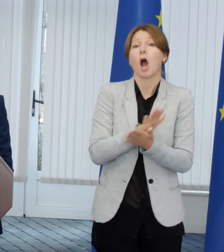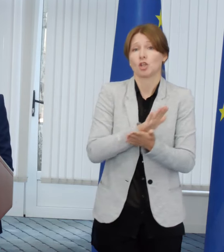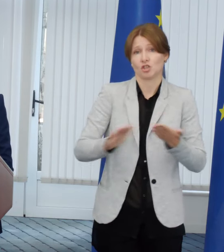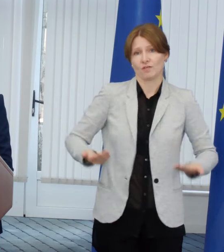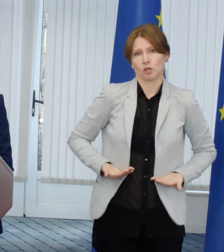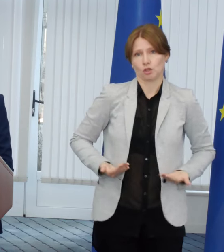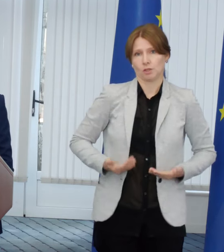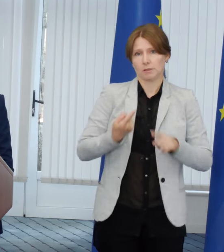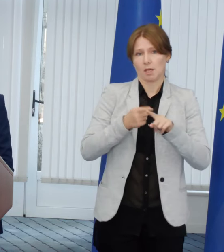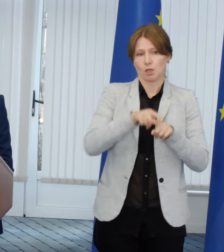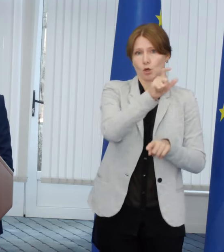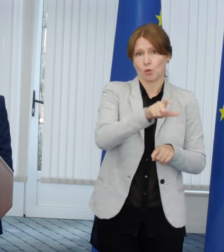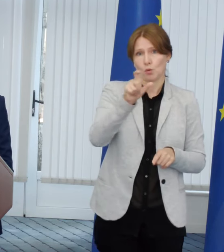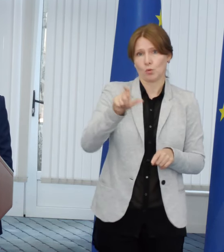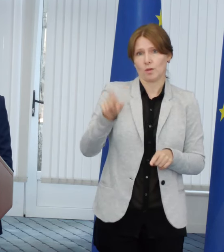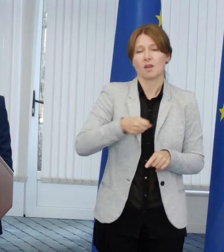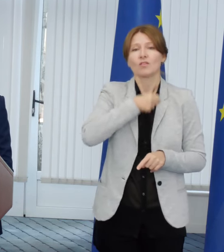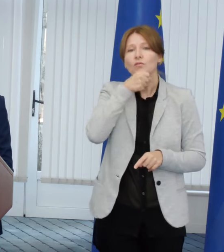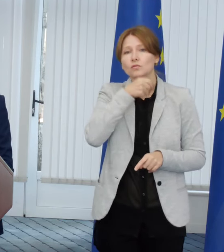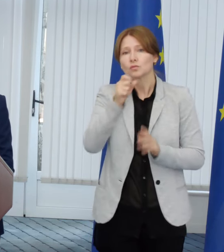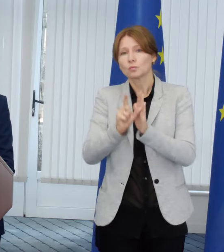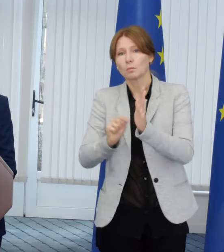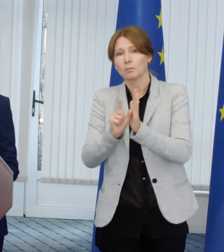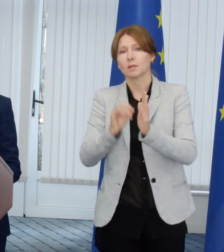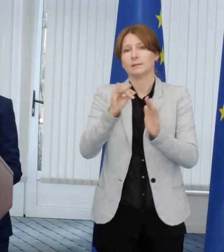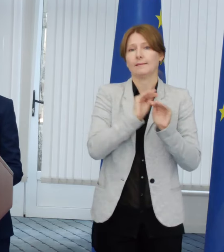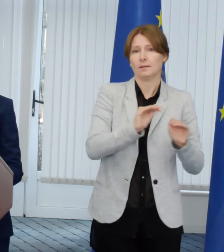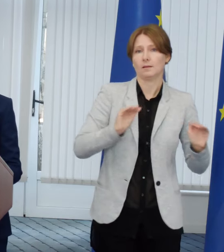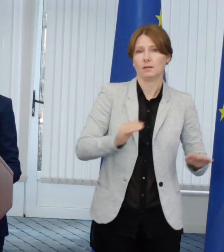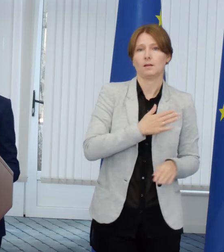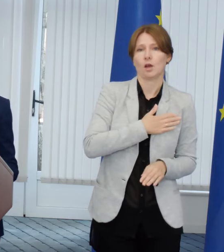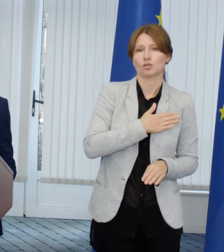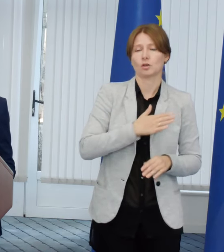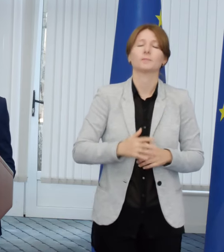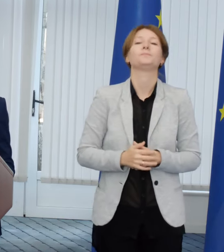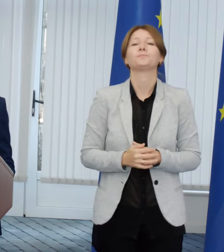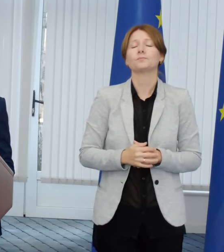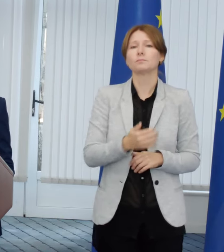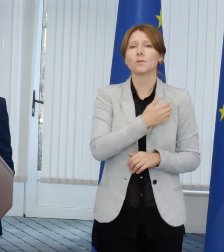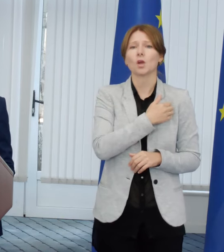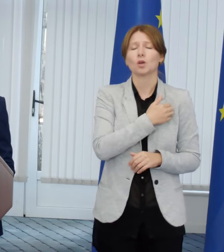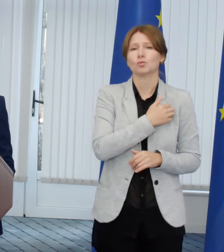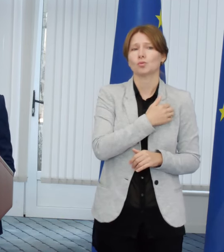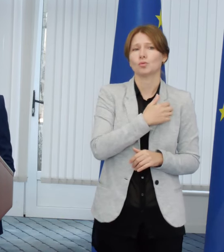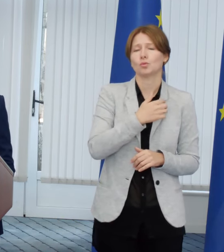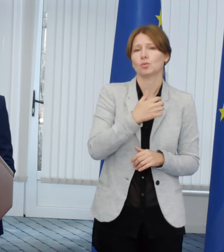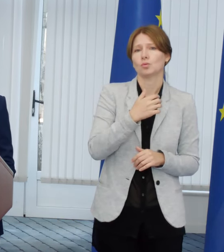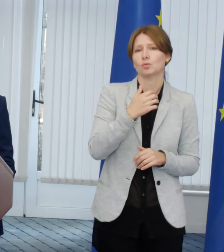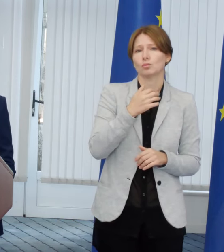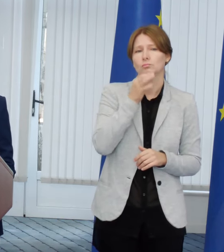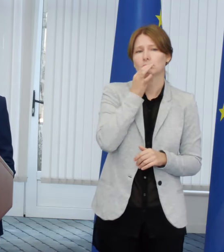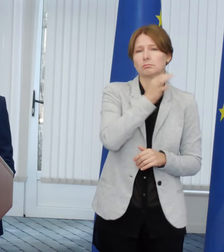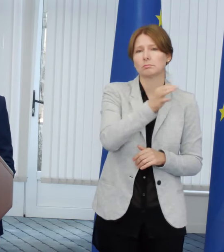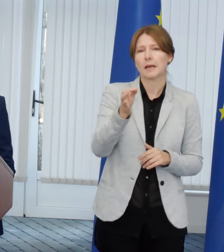vieții bătrânilor noștri și a copiilor noștri. Vreau să mă refer aici la